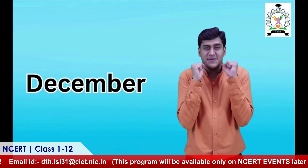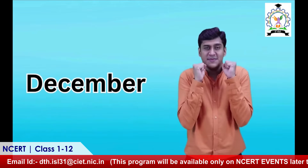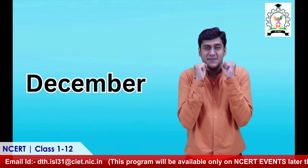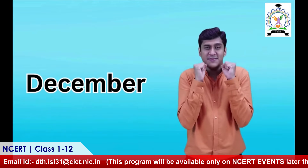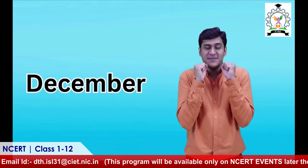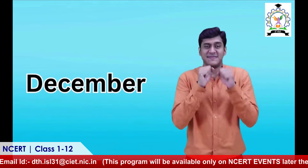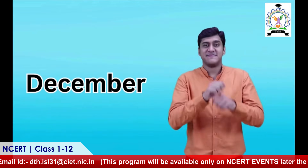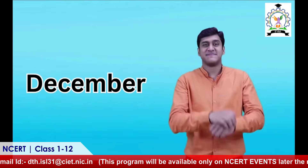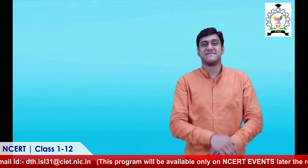दिसंबर।